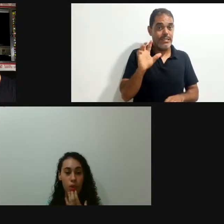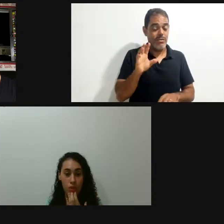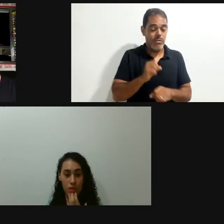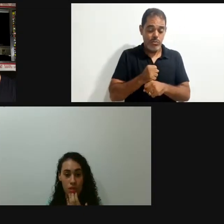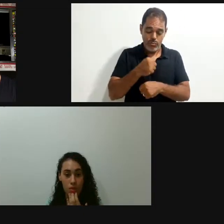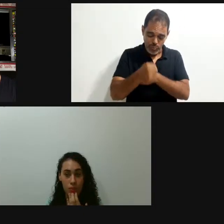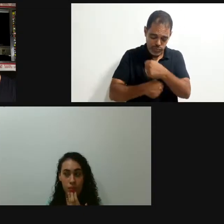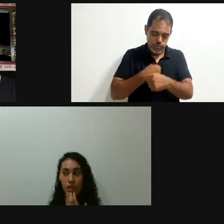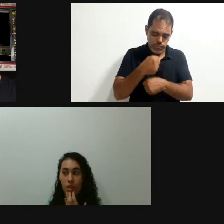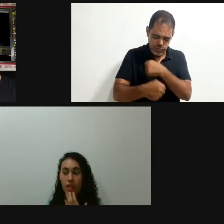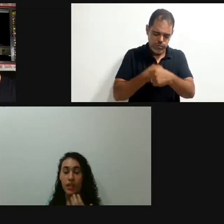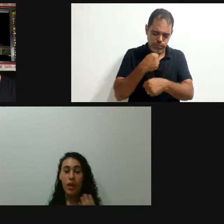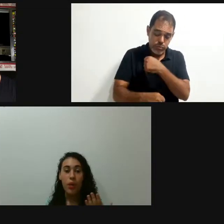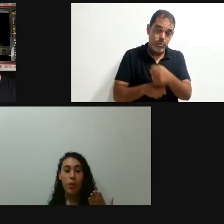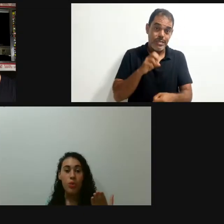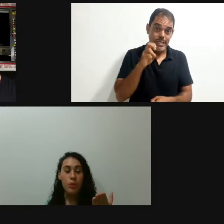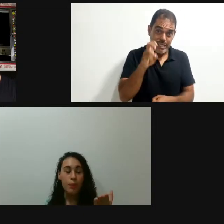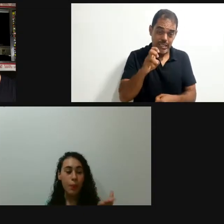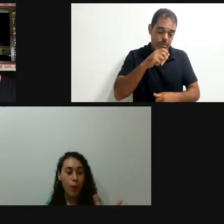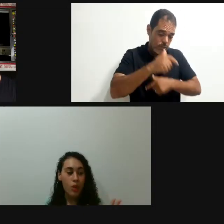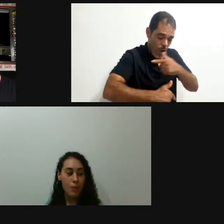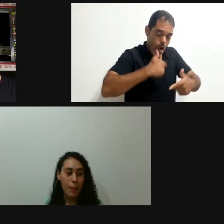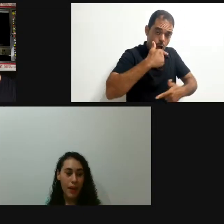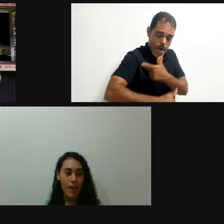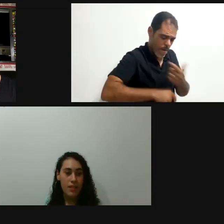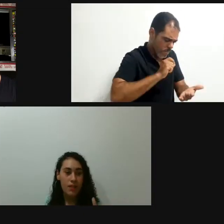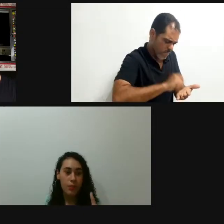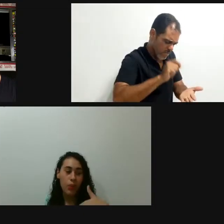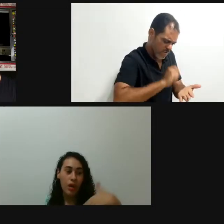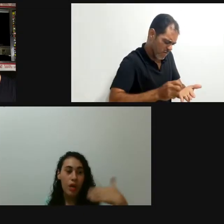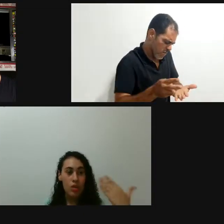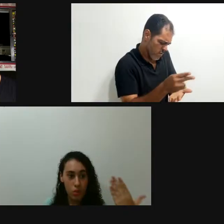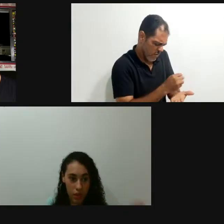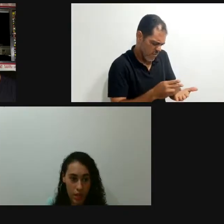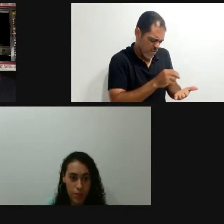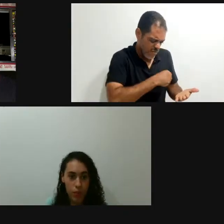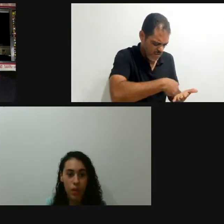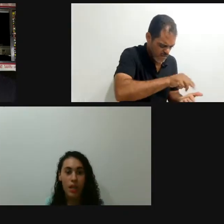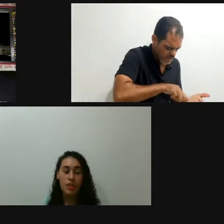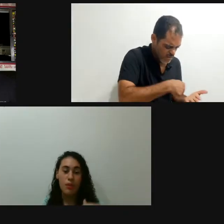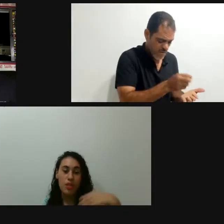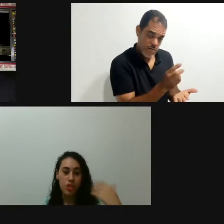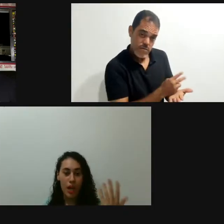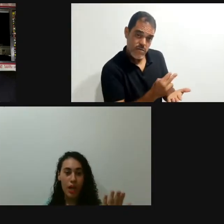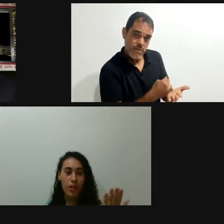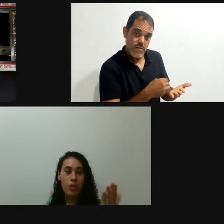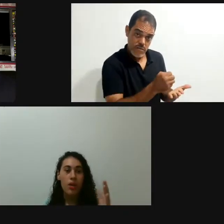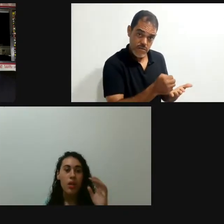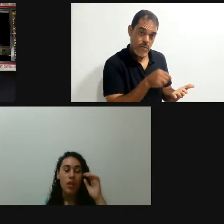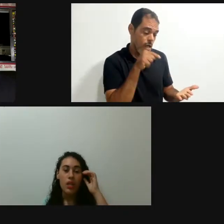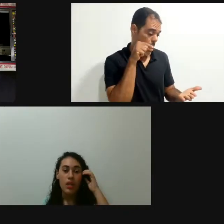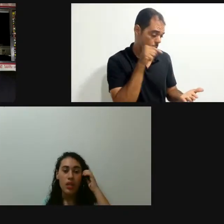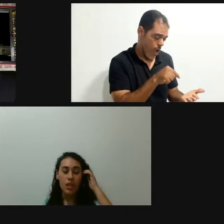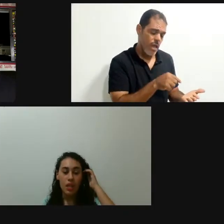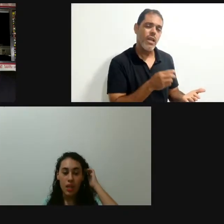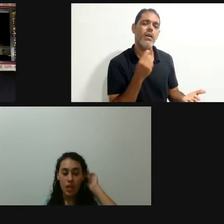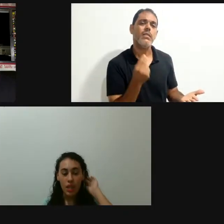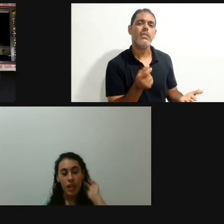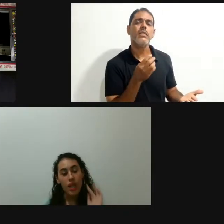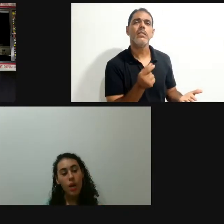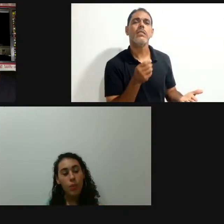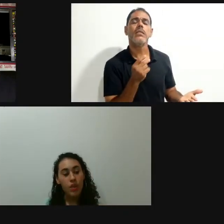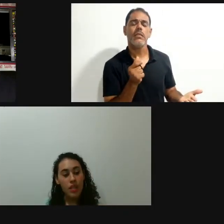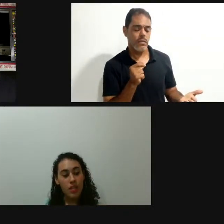anos produzindo, então os papéis, por causa do tempo, eles mancharam